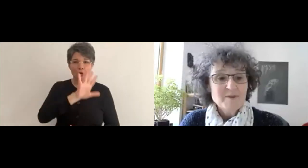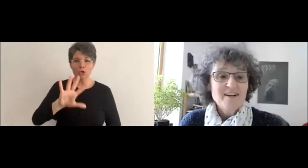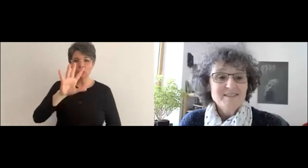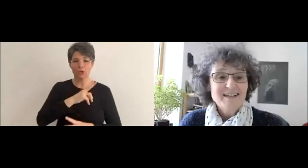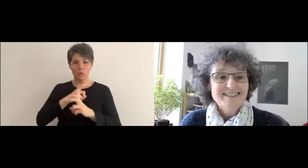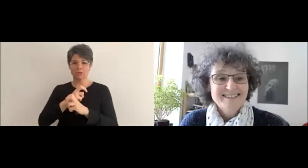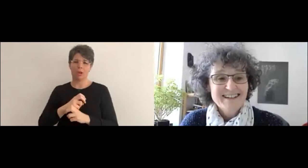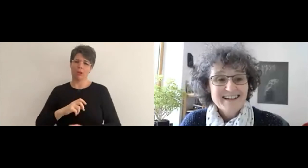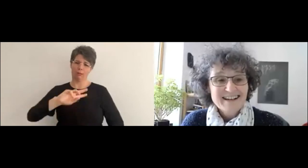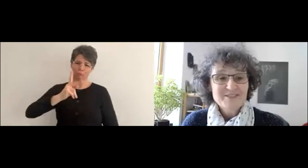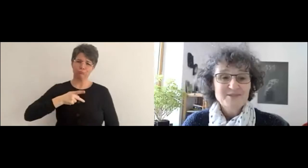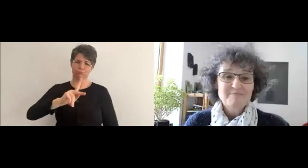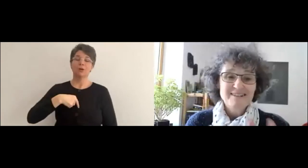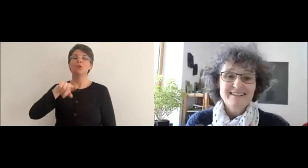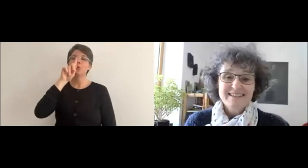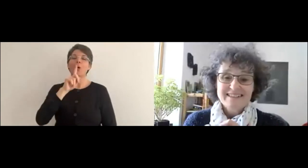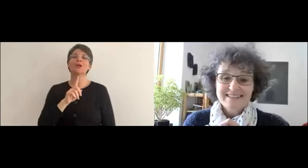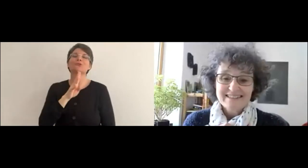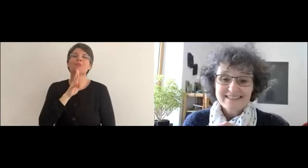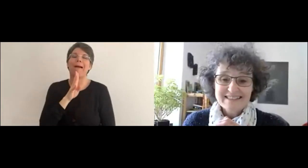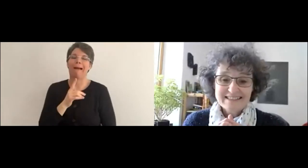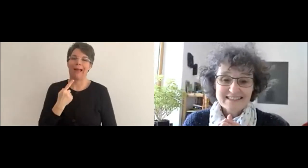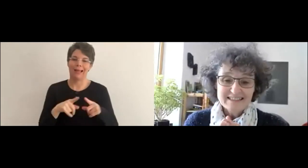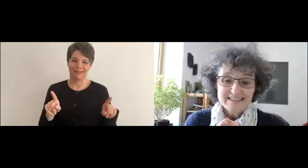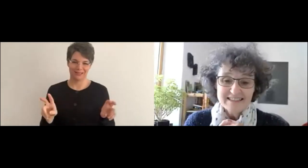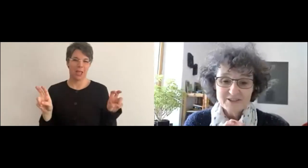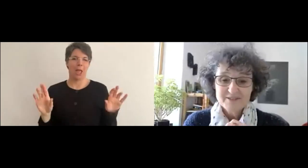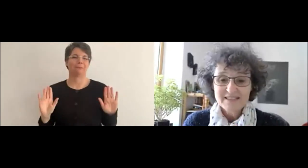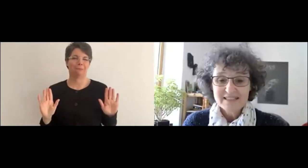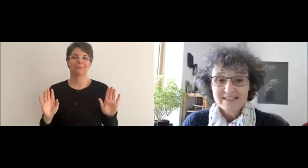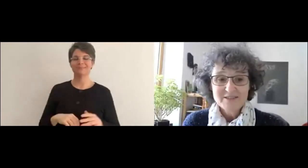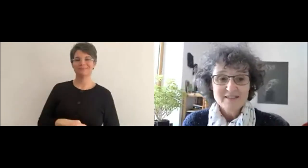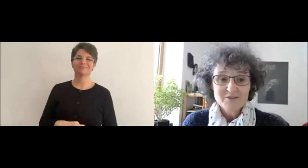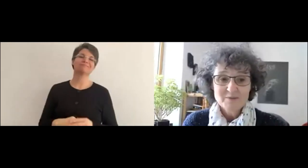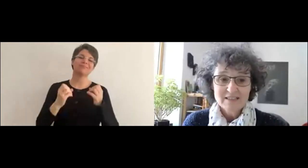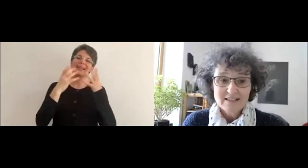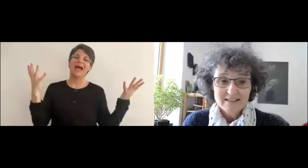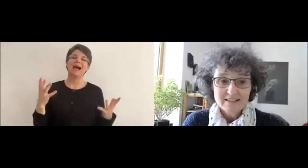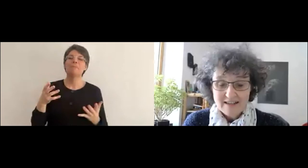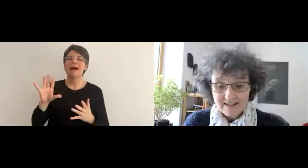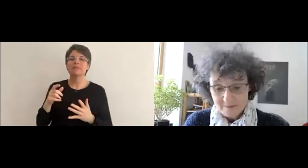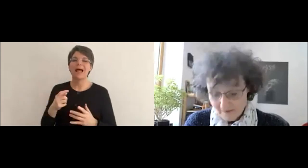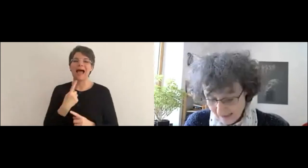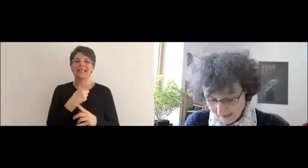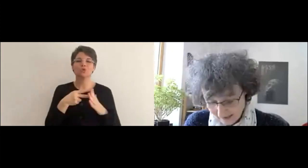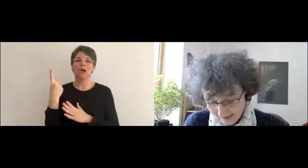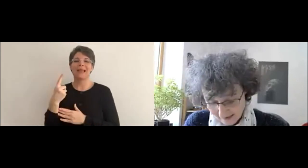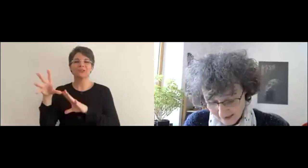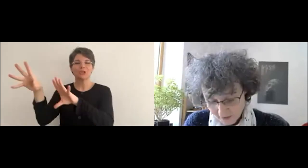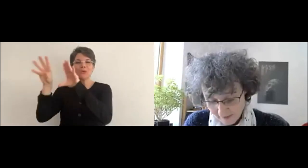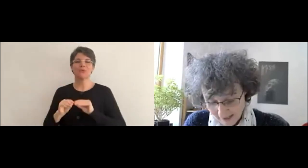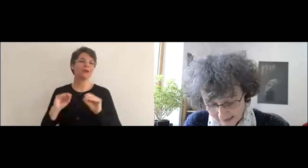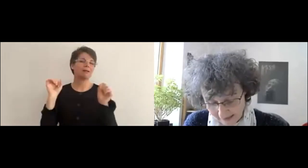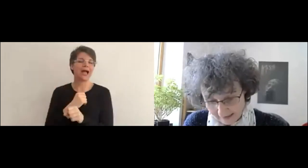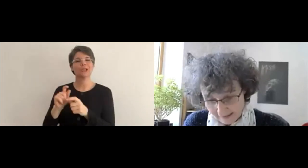der Sprache. Also so ein paar Dinge lassen sich natürlich nicht eins zu eins übertragen. Aber wie gesagt, es ist halt